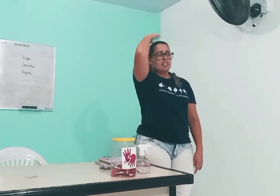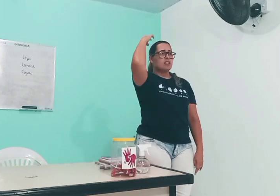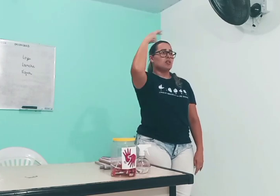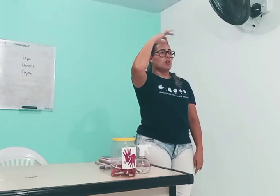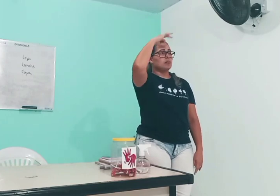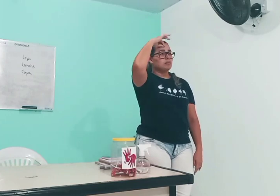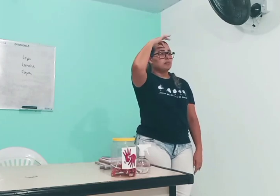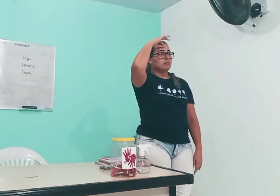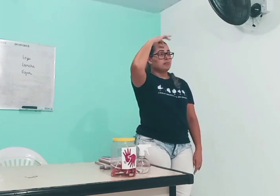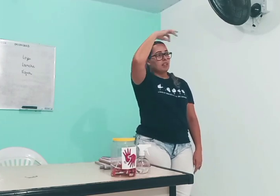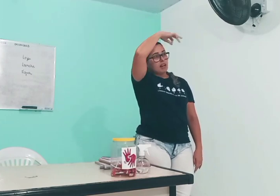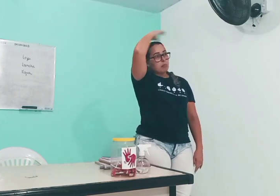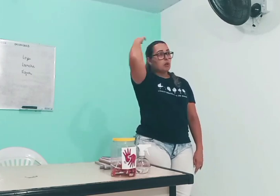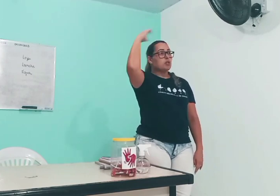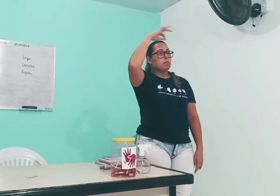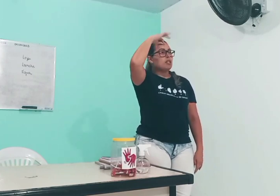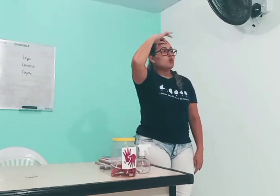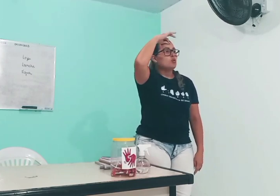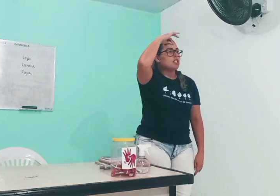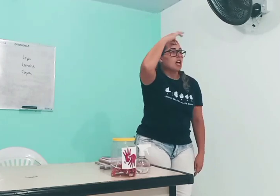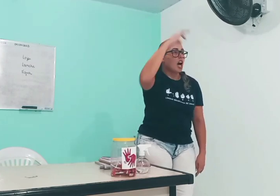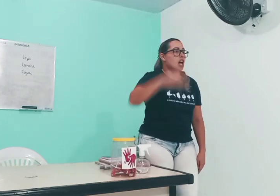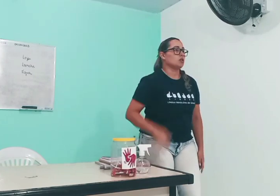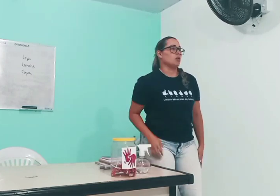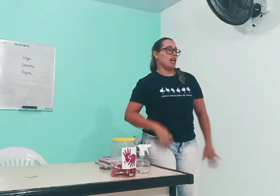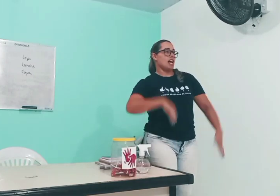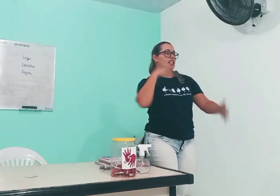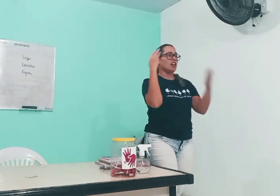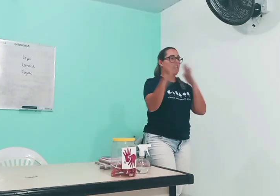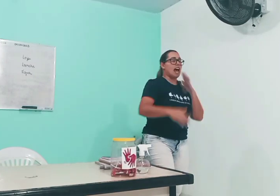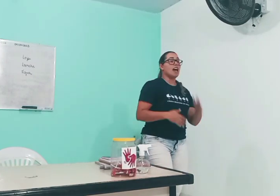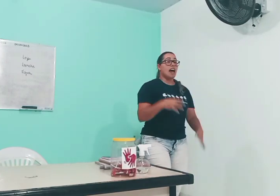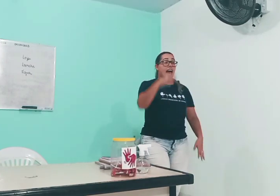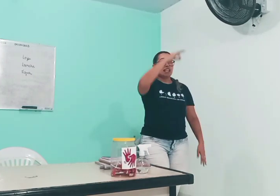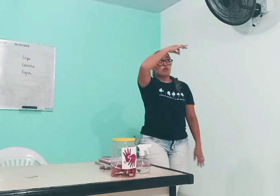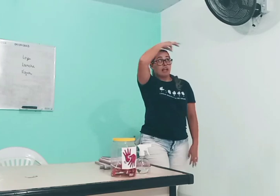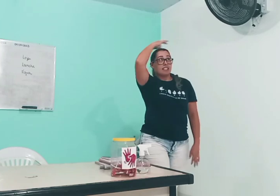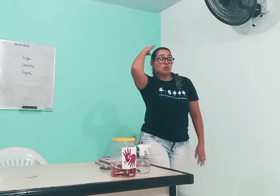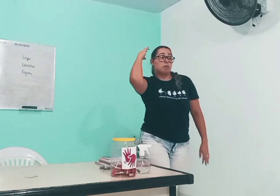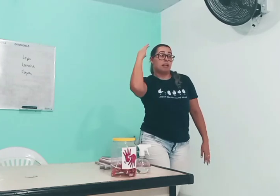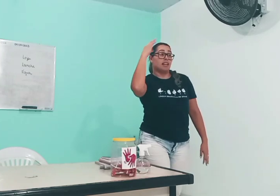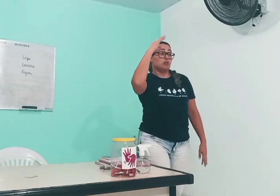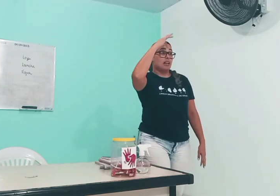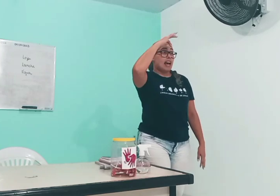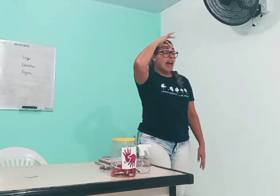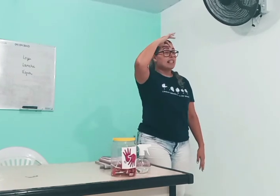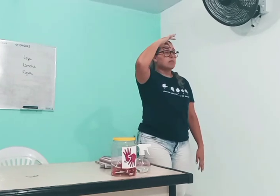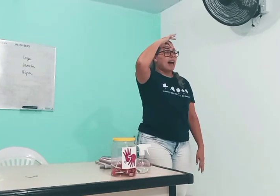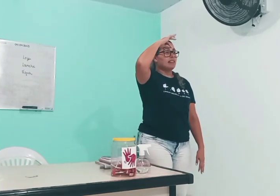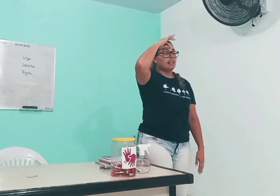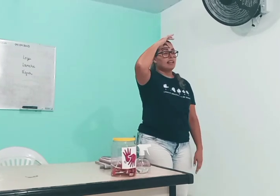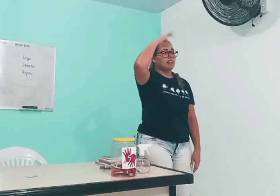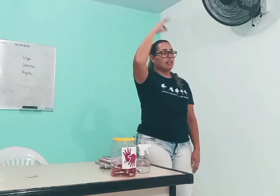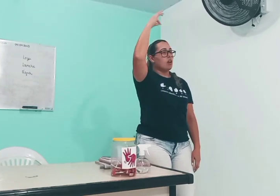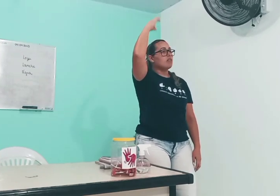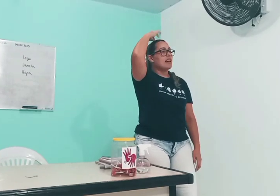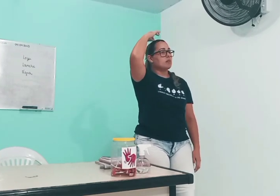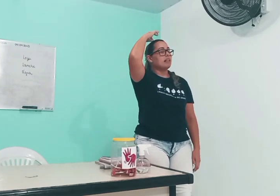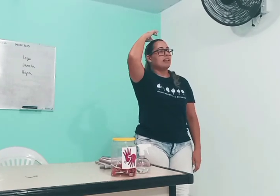assim, ó, porque o Espírito Santo, aí eles estão explicando lá, aí eles batem aqui, ao invés de bater